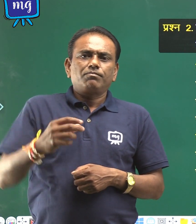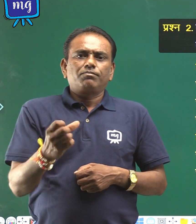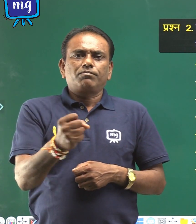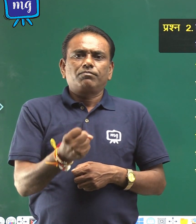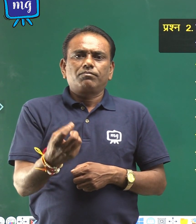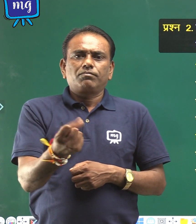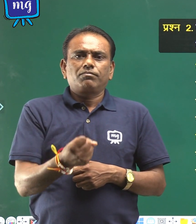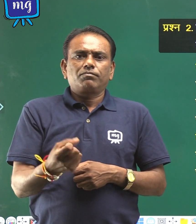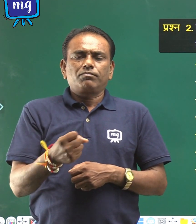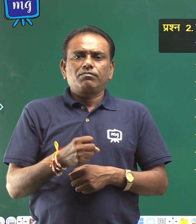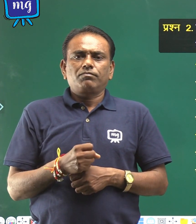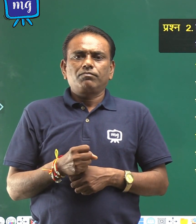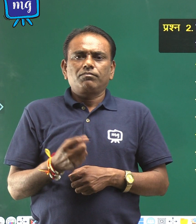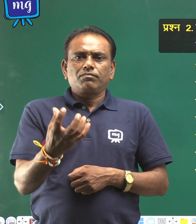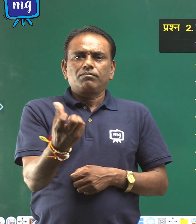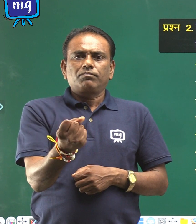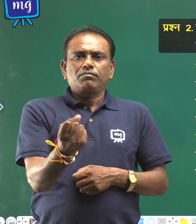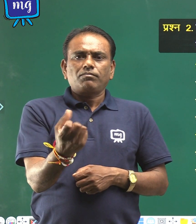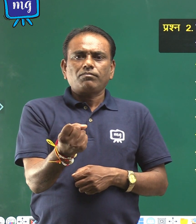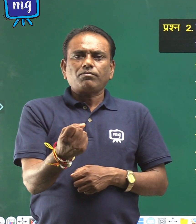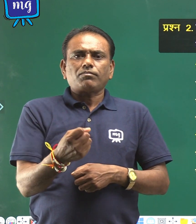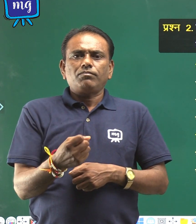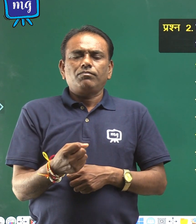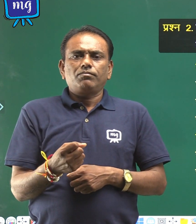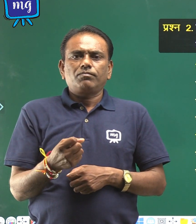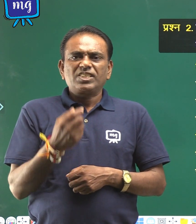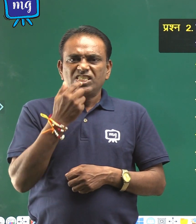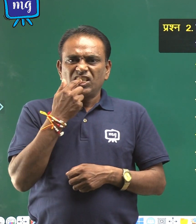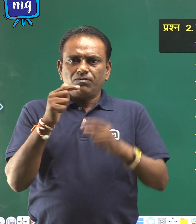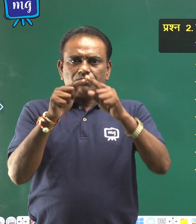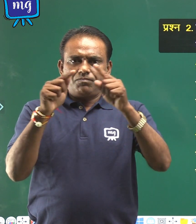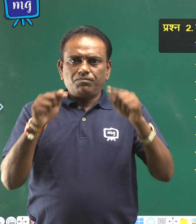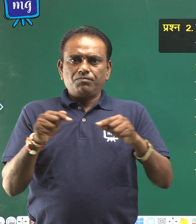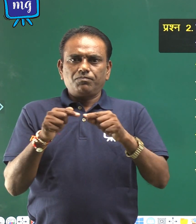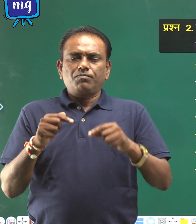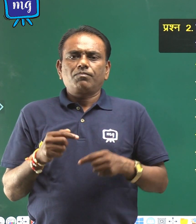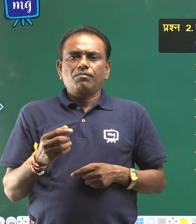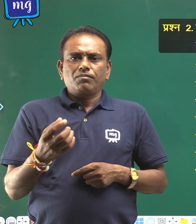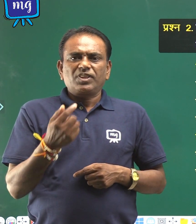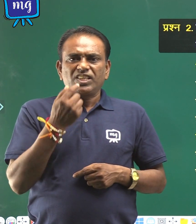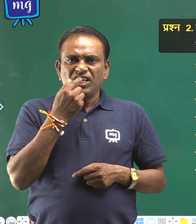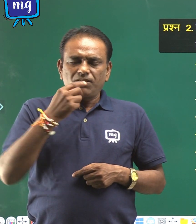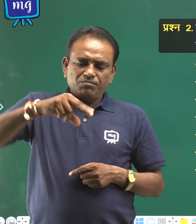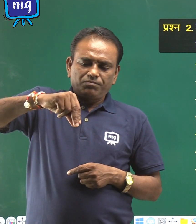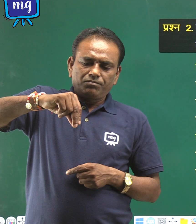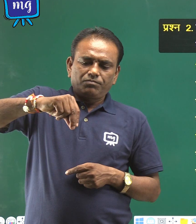लड्डू, लड्डू, बर्फ़ी, रसगुल्ला,